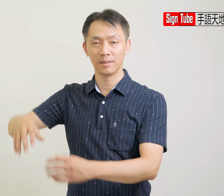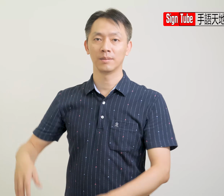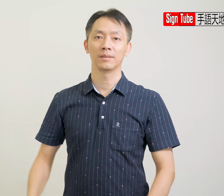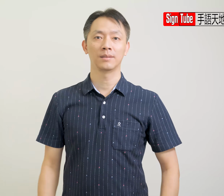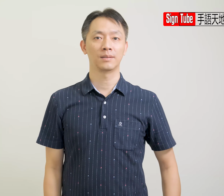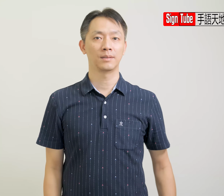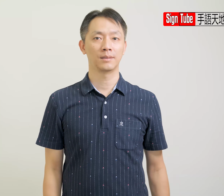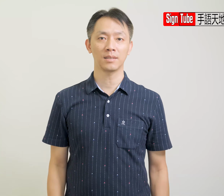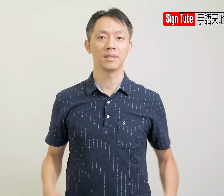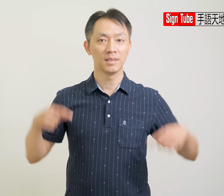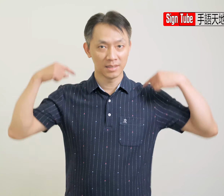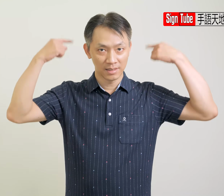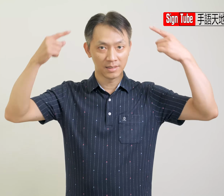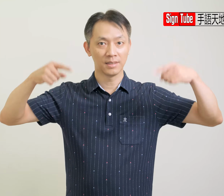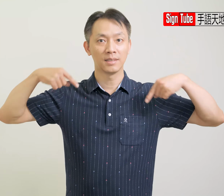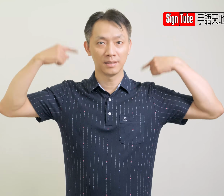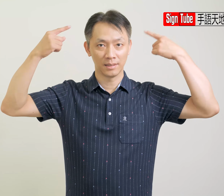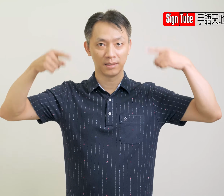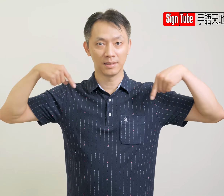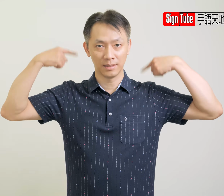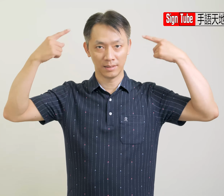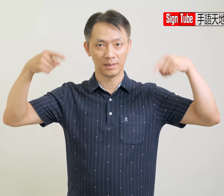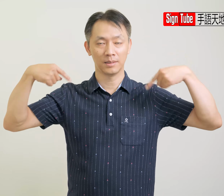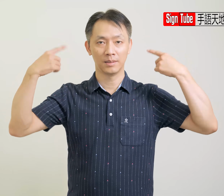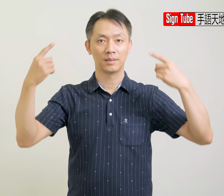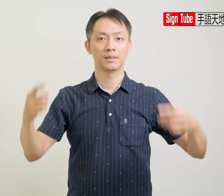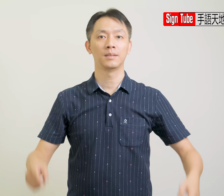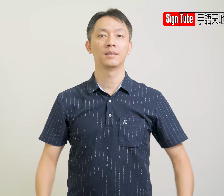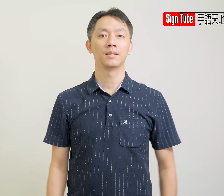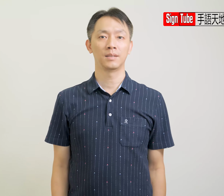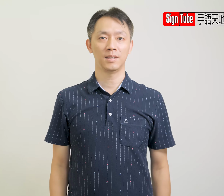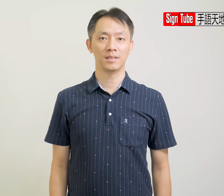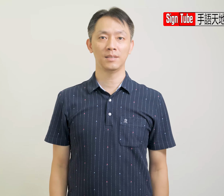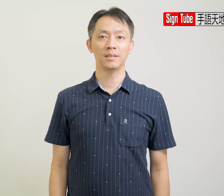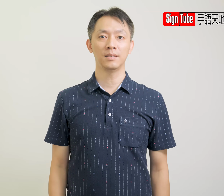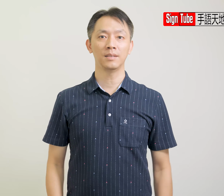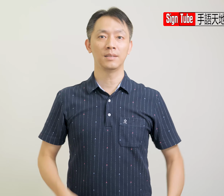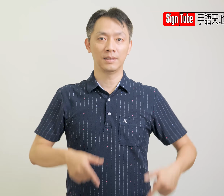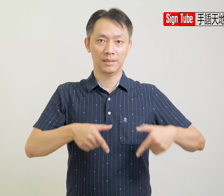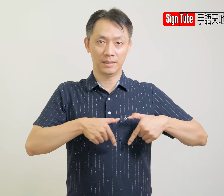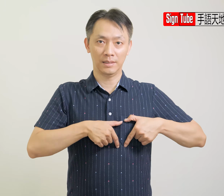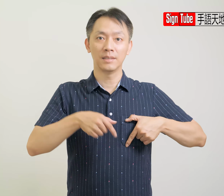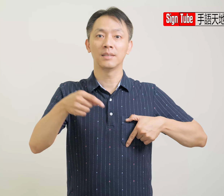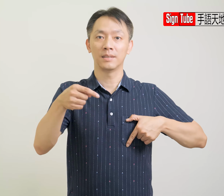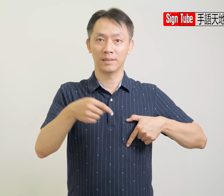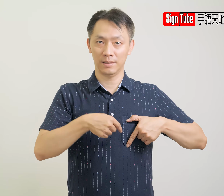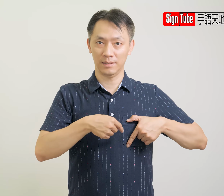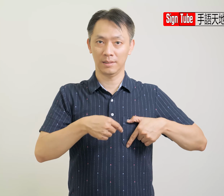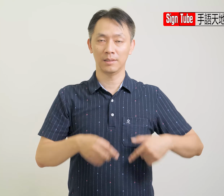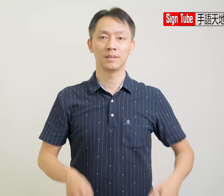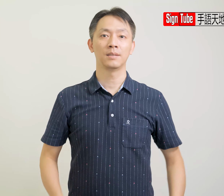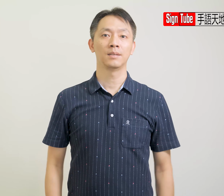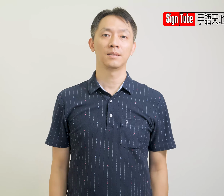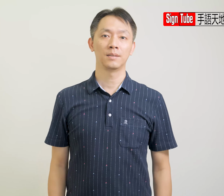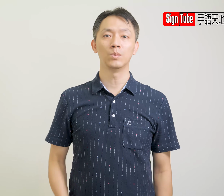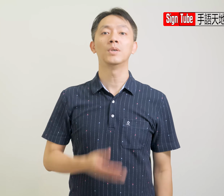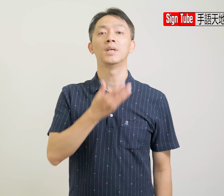你，爱藏在心底。谢谢你，感谢有你，把幸福